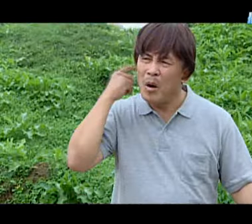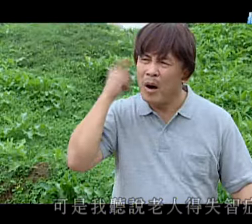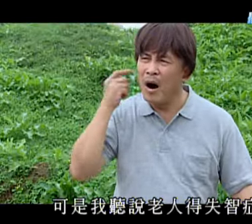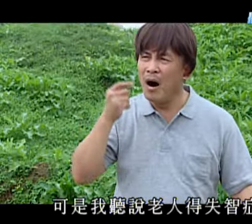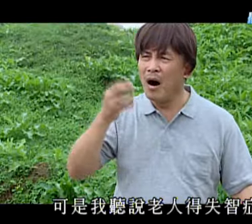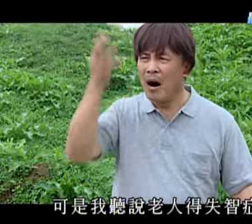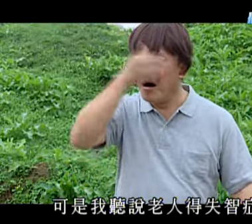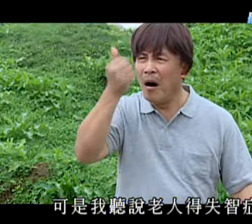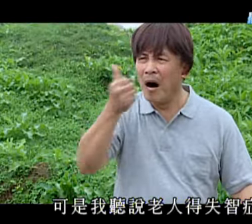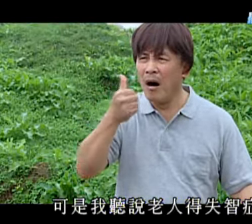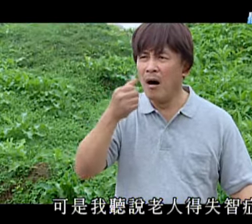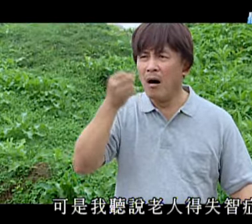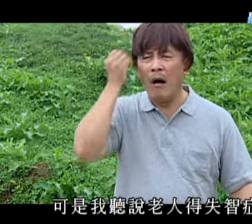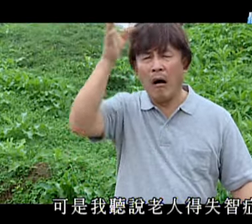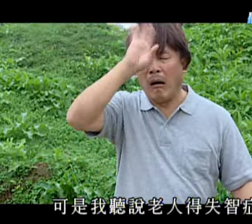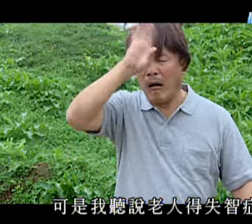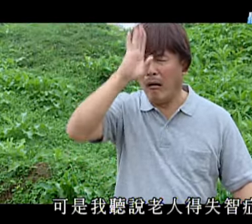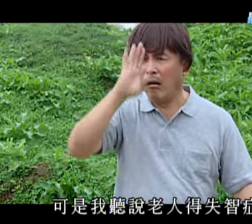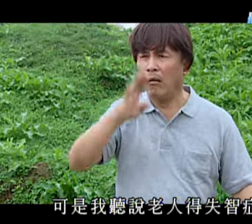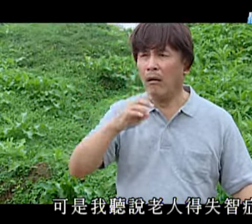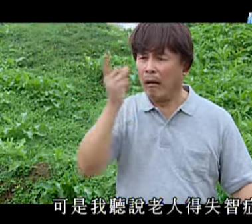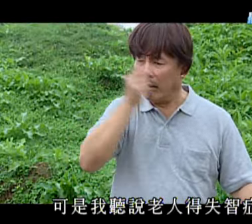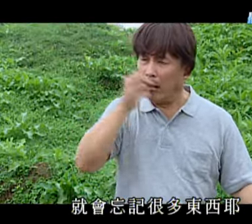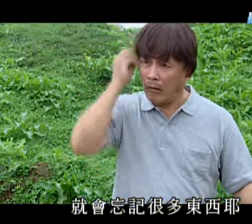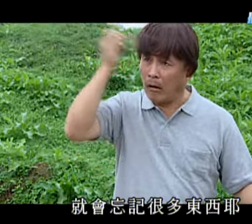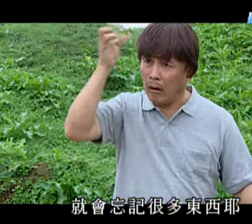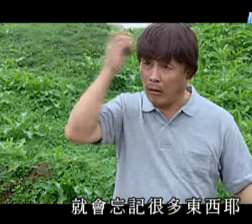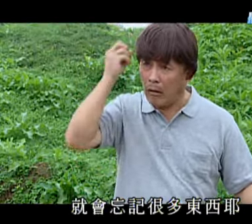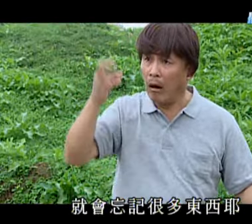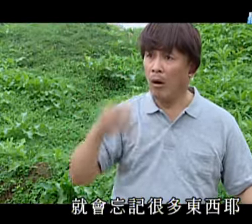可是我听说老人得失智症就会忘记很多东